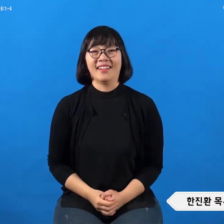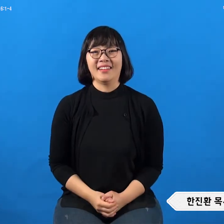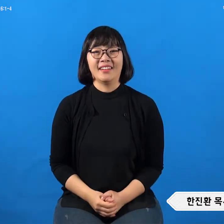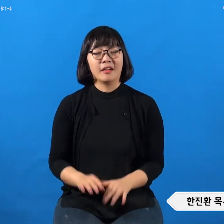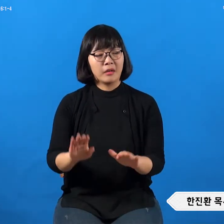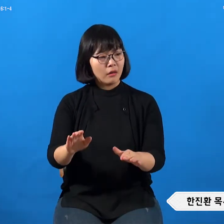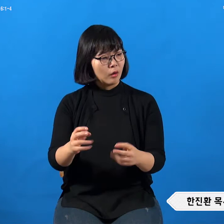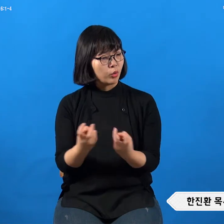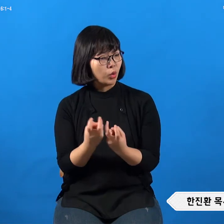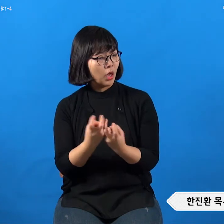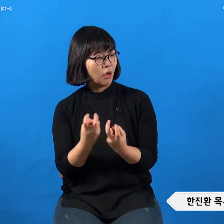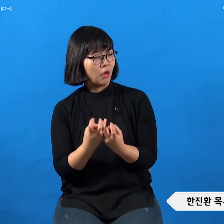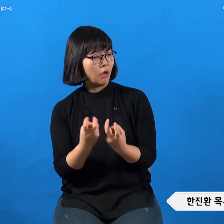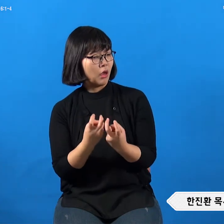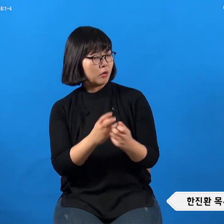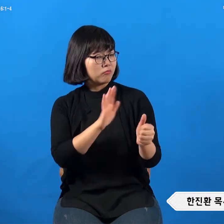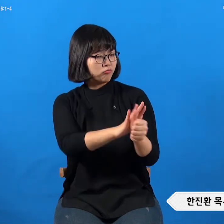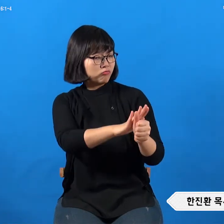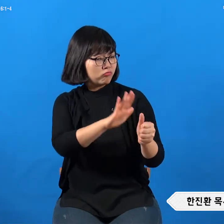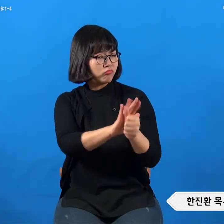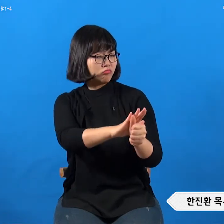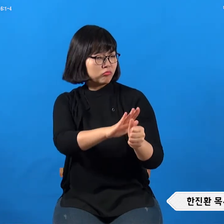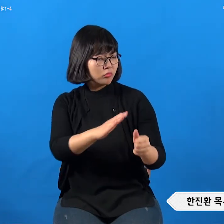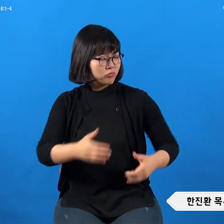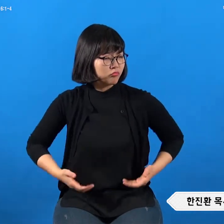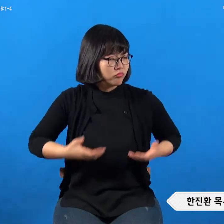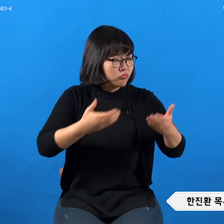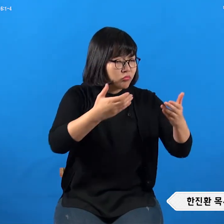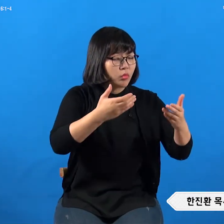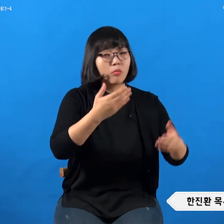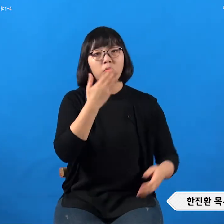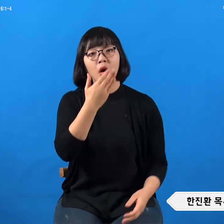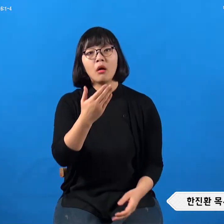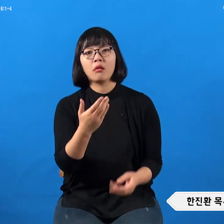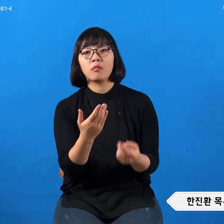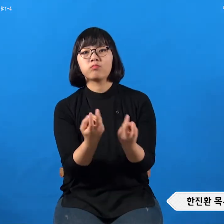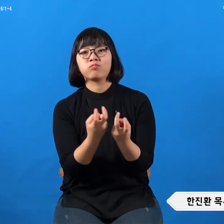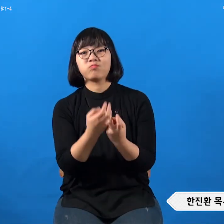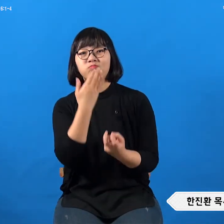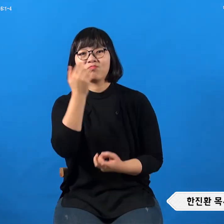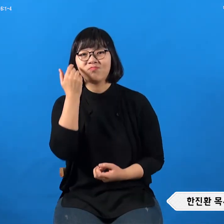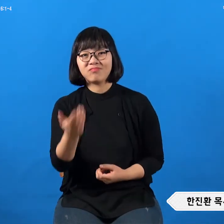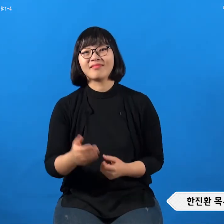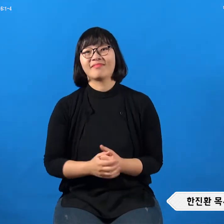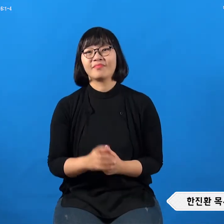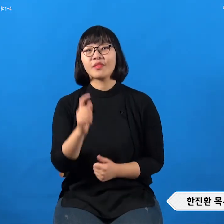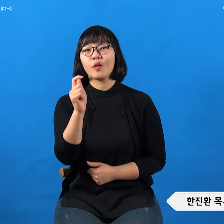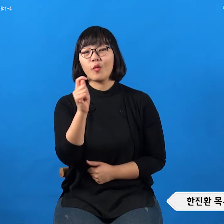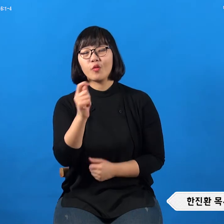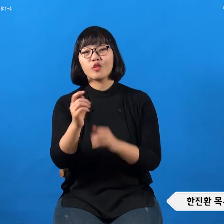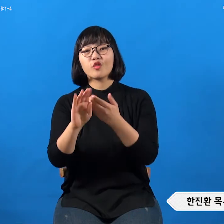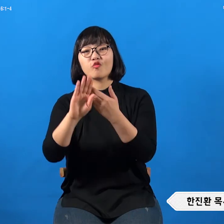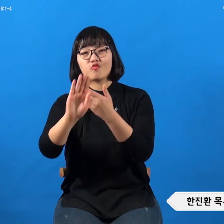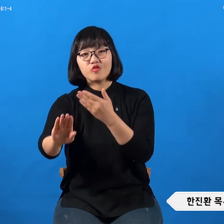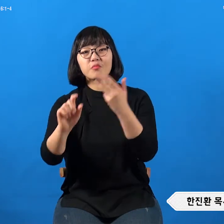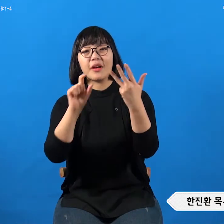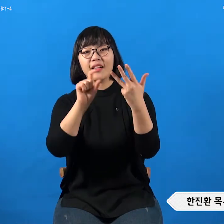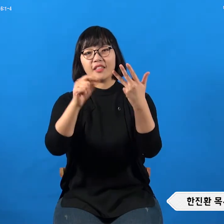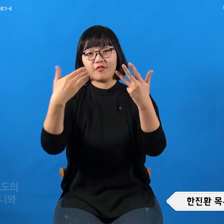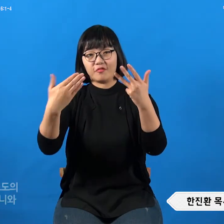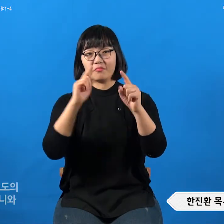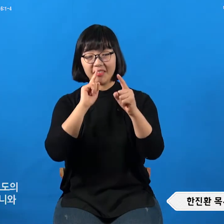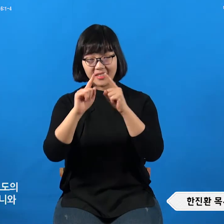어떻게 풍성하게 할 수 있는 힘이 어디서 오느냐? 어떻게 할 수 있느냐? 고린도후서 8장